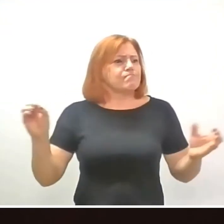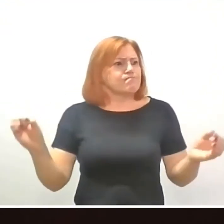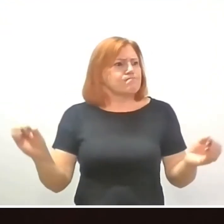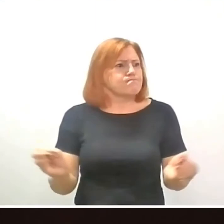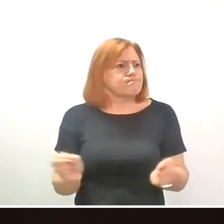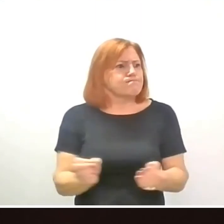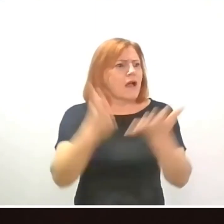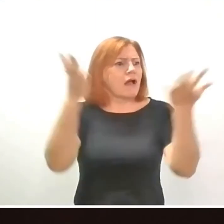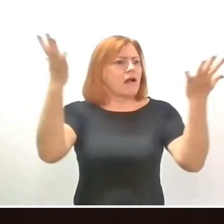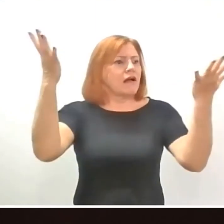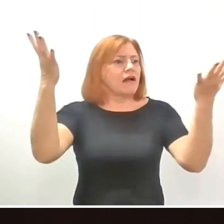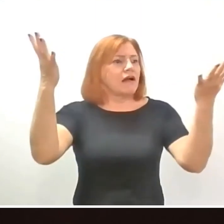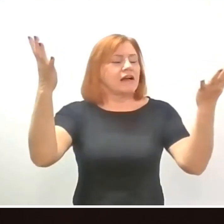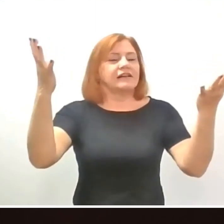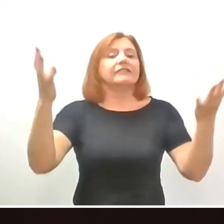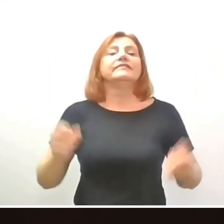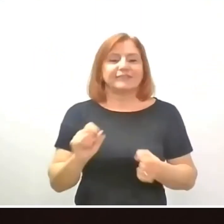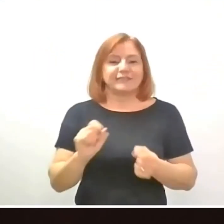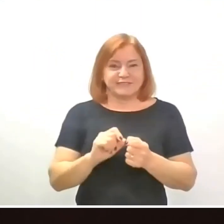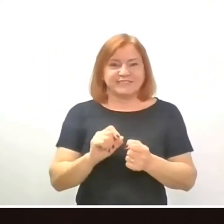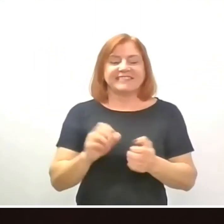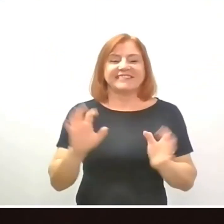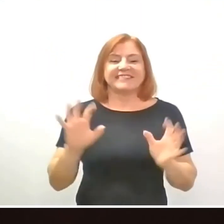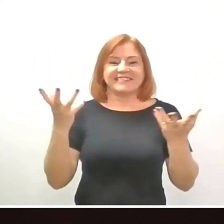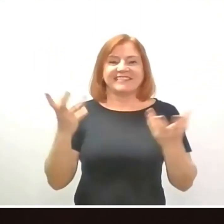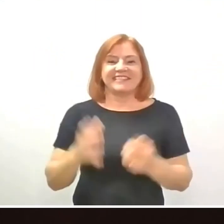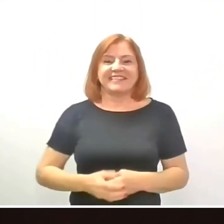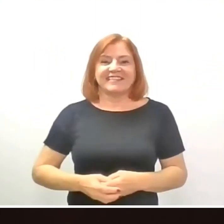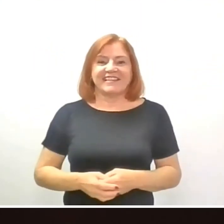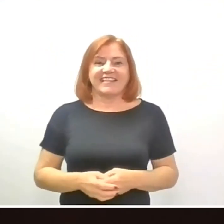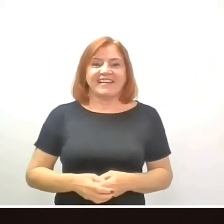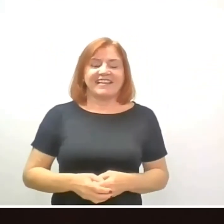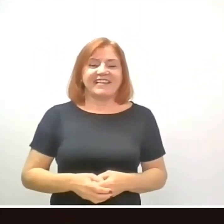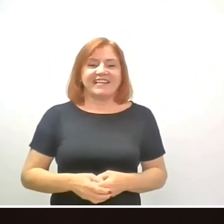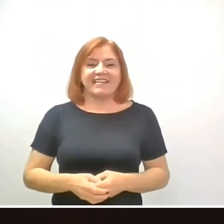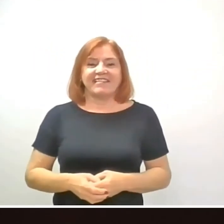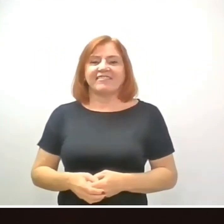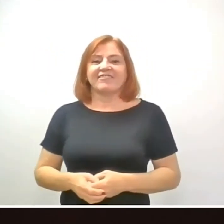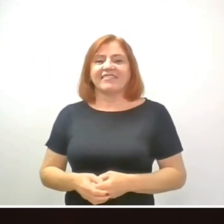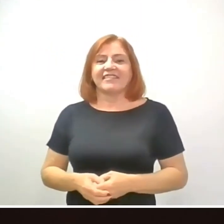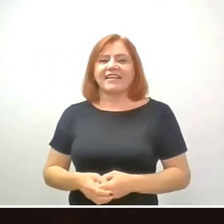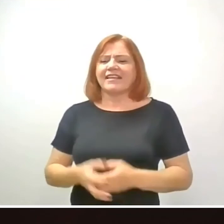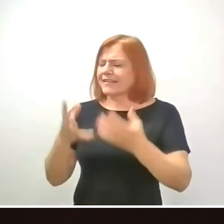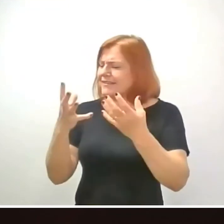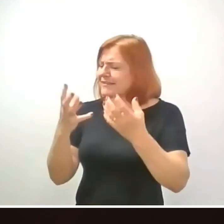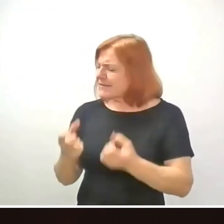conosco, mas algumas bombas ainda não estouraram, ainda vão ganhar muito da palavra